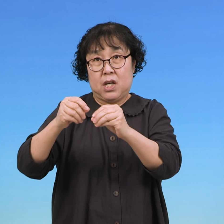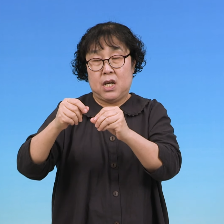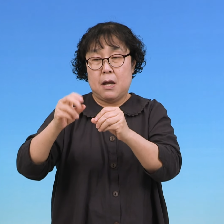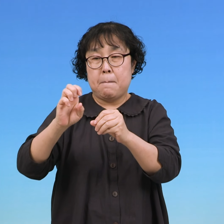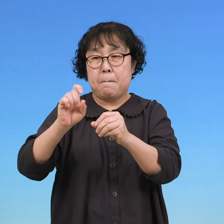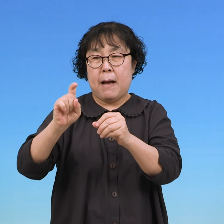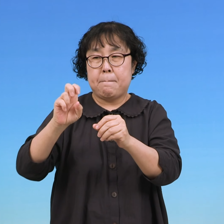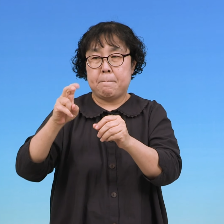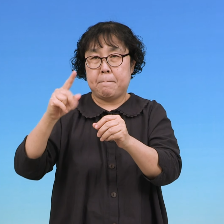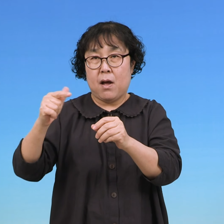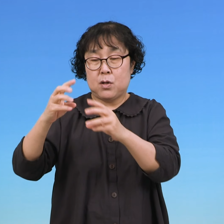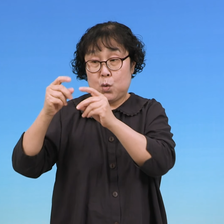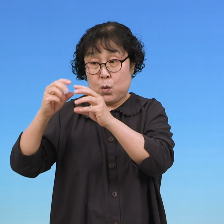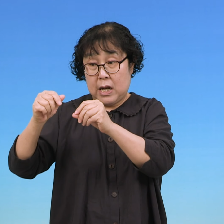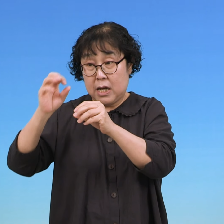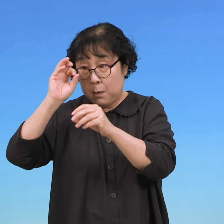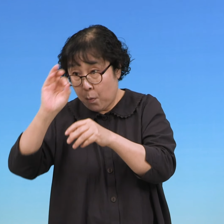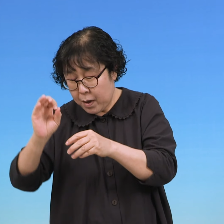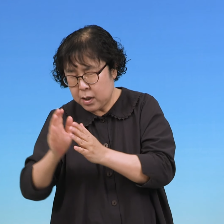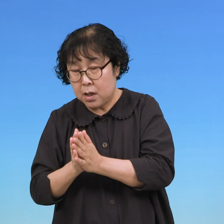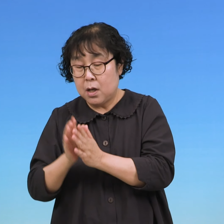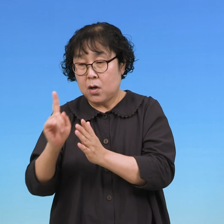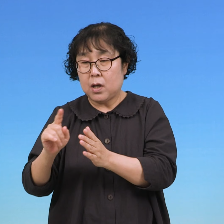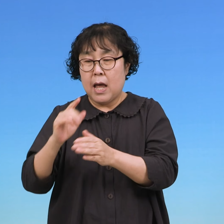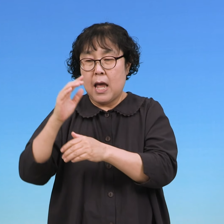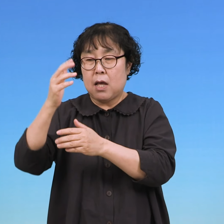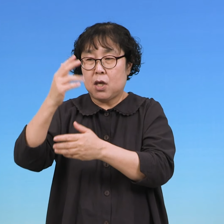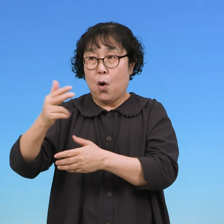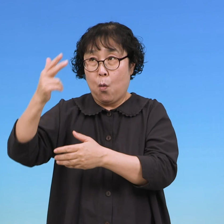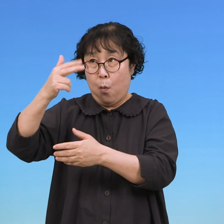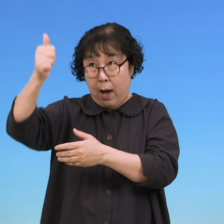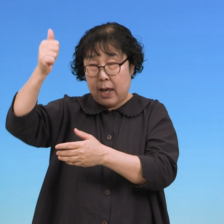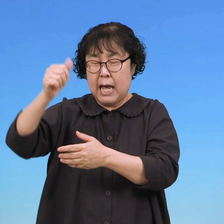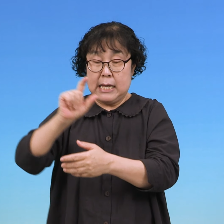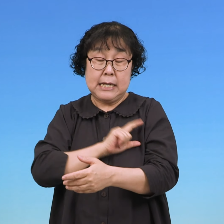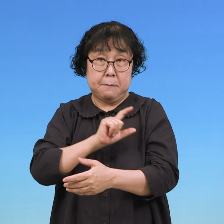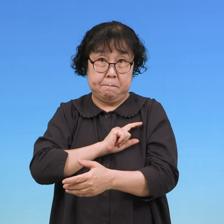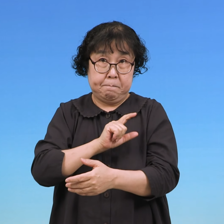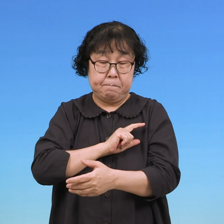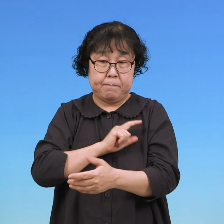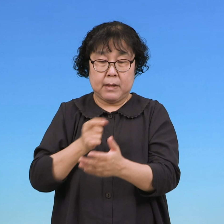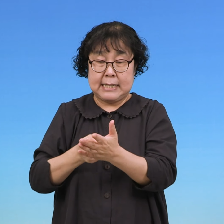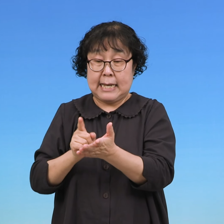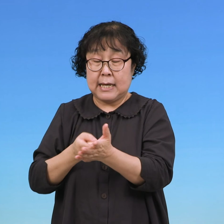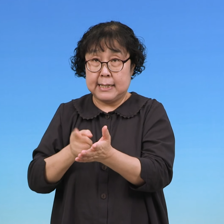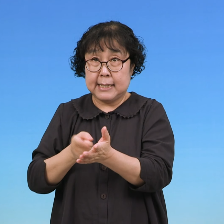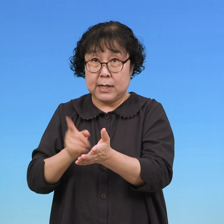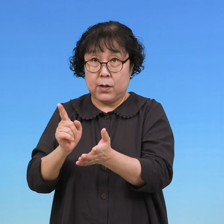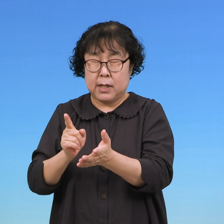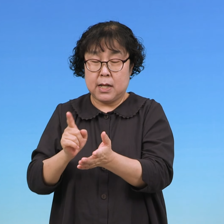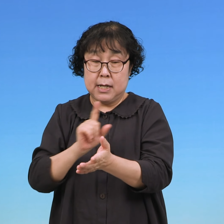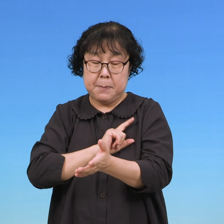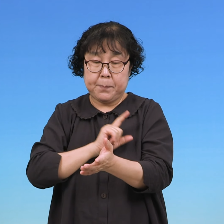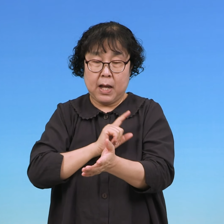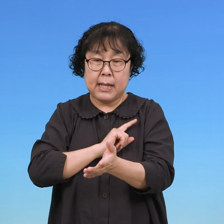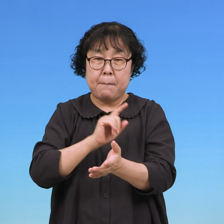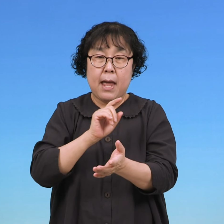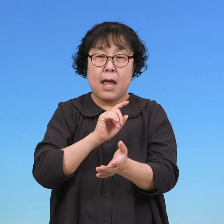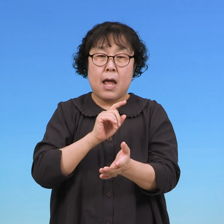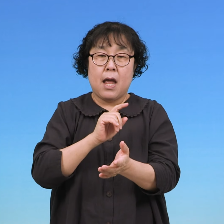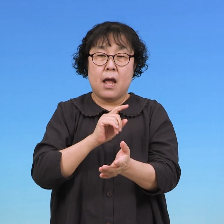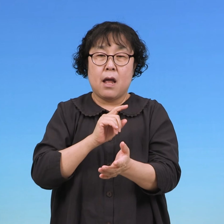여호와의 이름이라는 그 도자기에 새겨진 그 여호와의 이름하고요, 또 발이라는